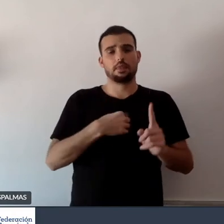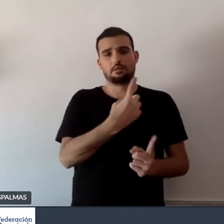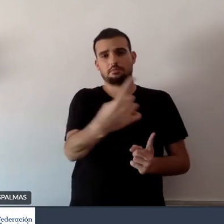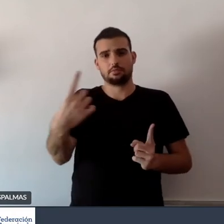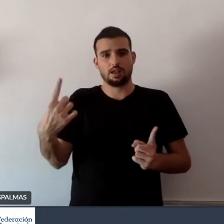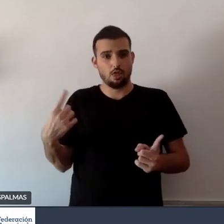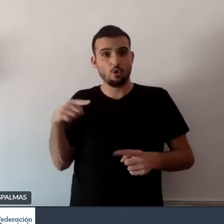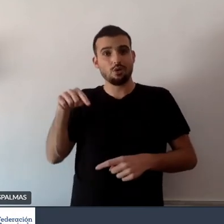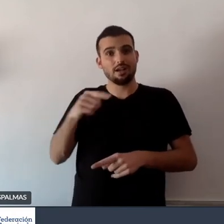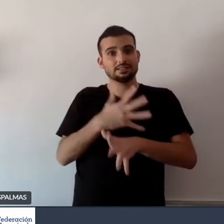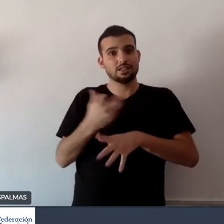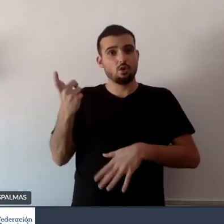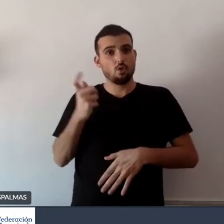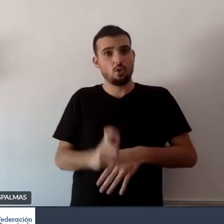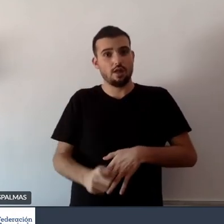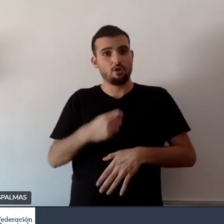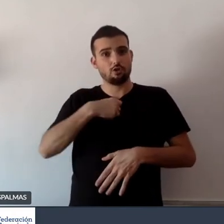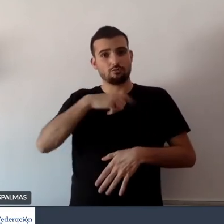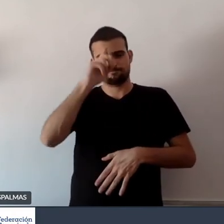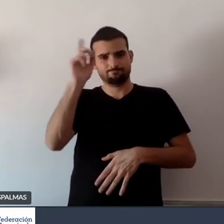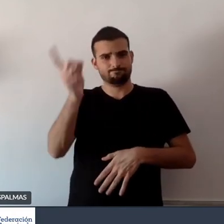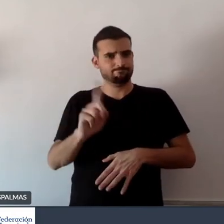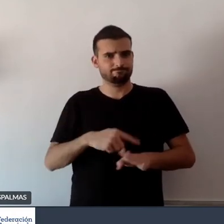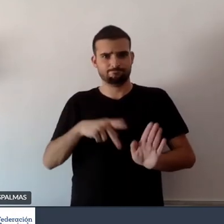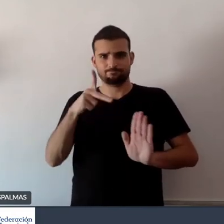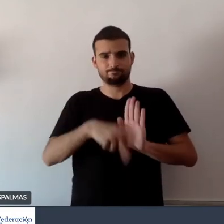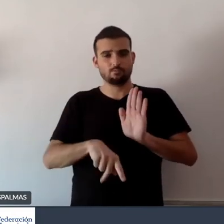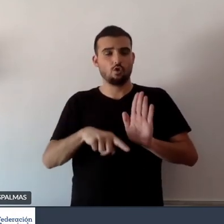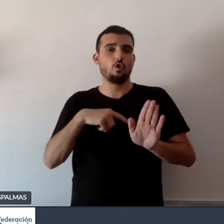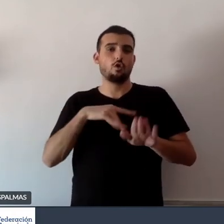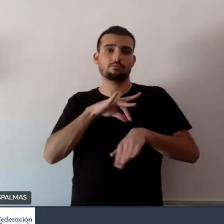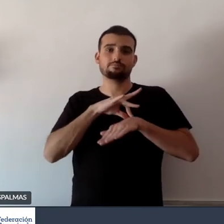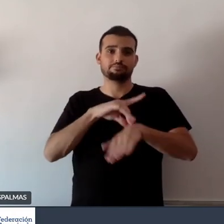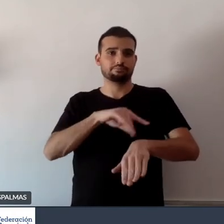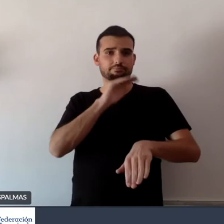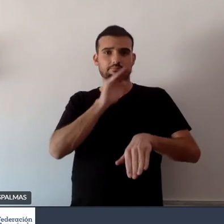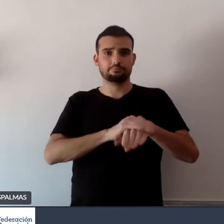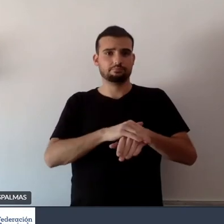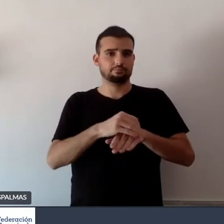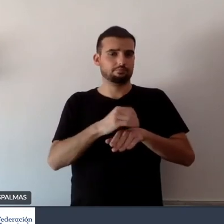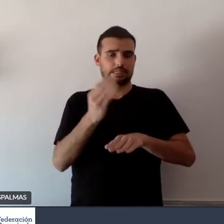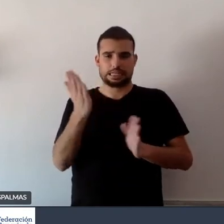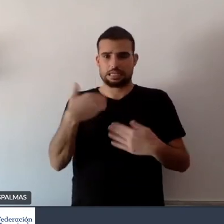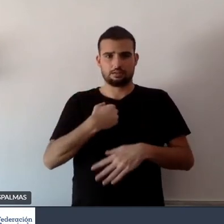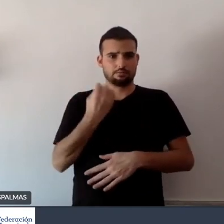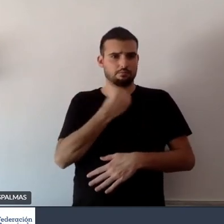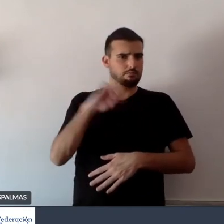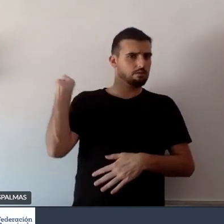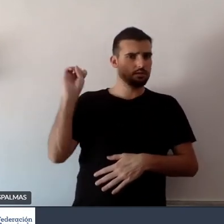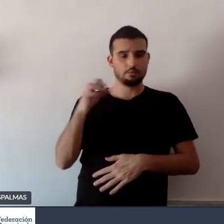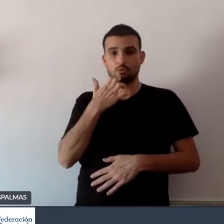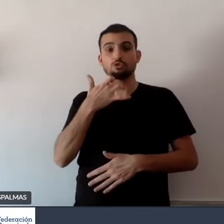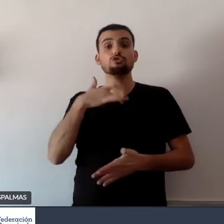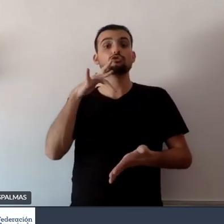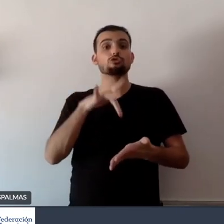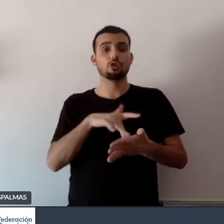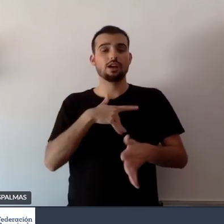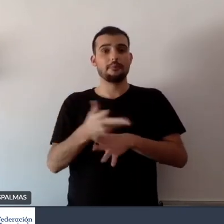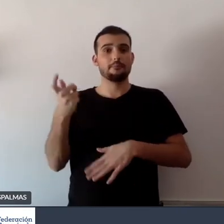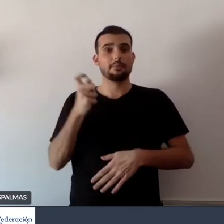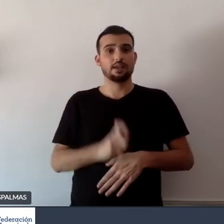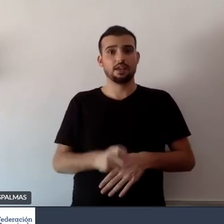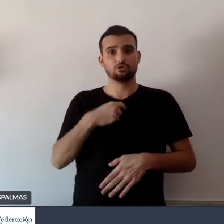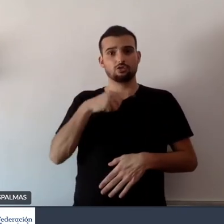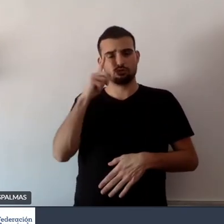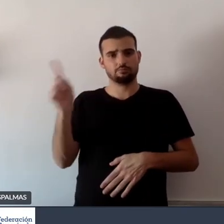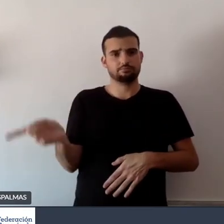quizás, no sé exactamente las indicaciones del equipo, pero normalmente En mi caso, yo este jugador normalmente lo mando aquí.